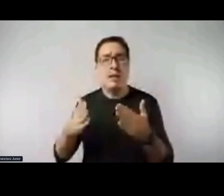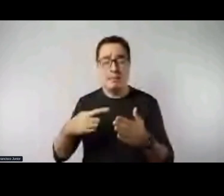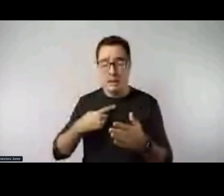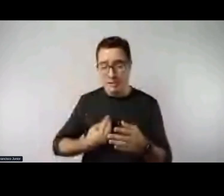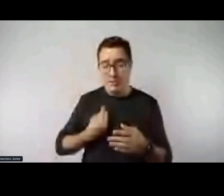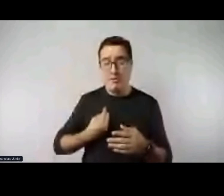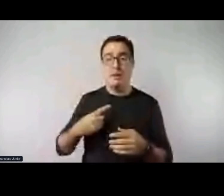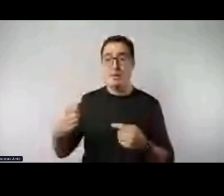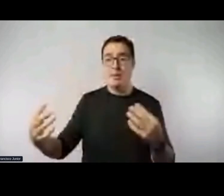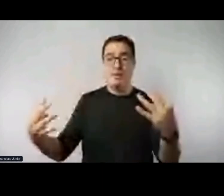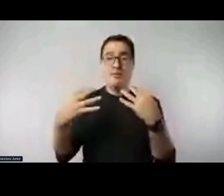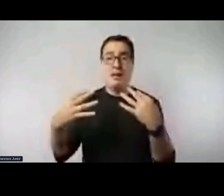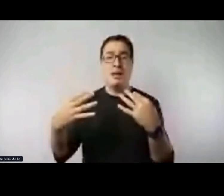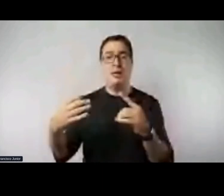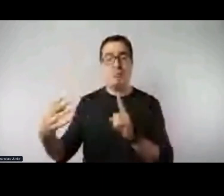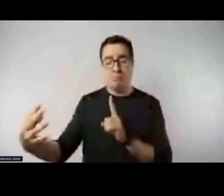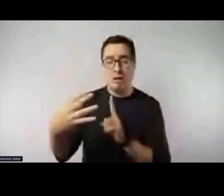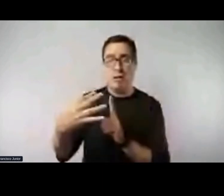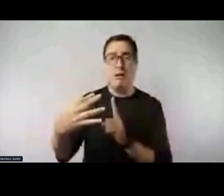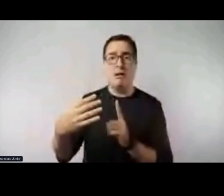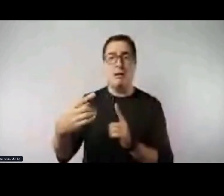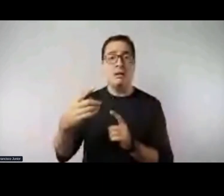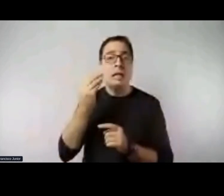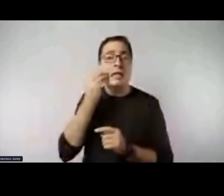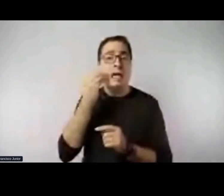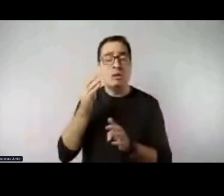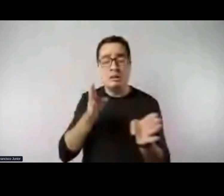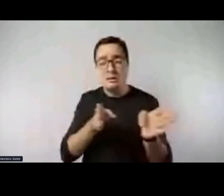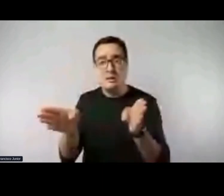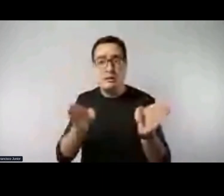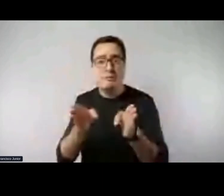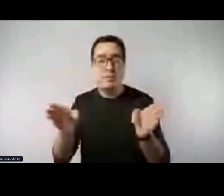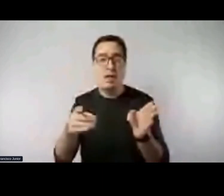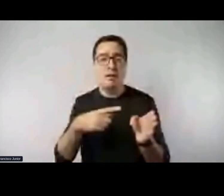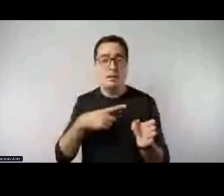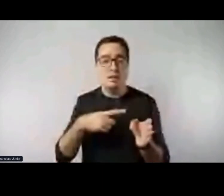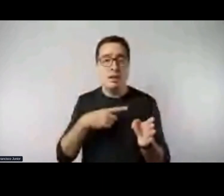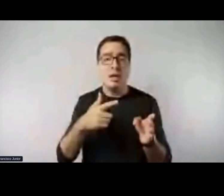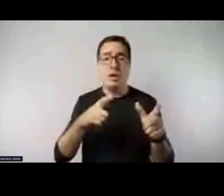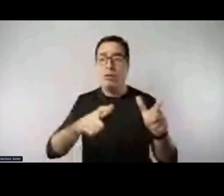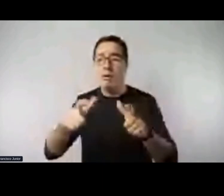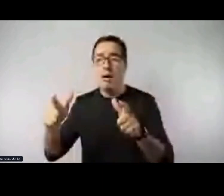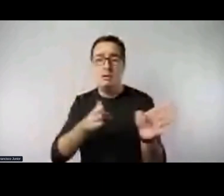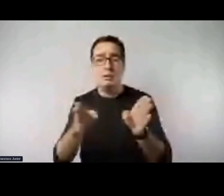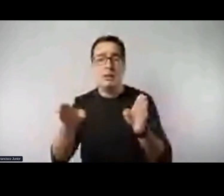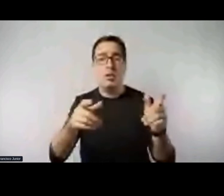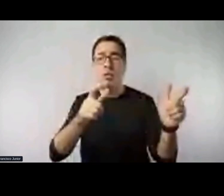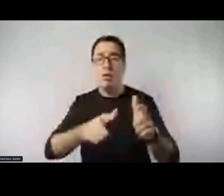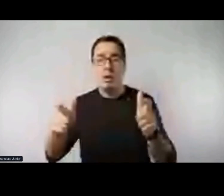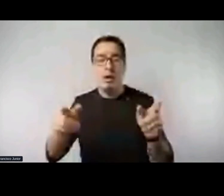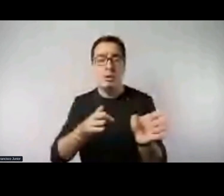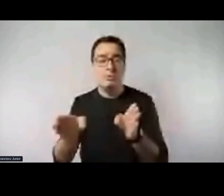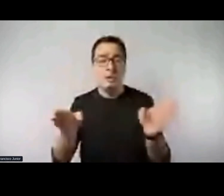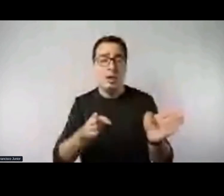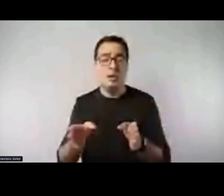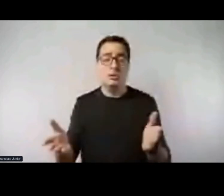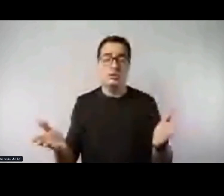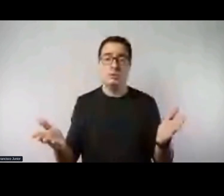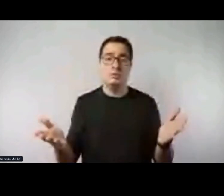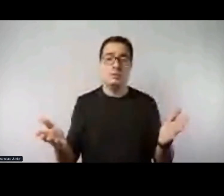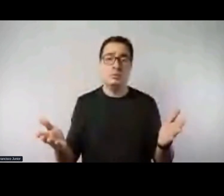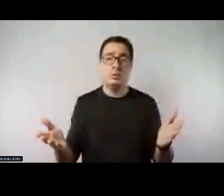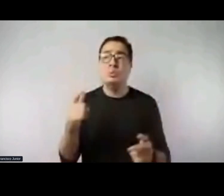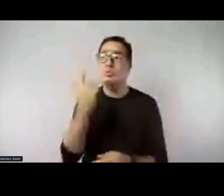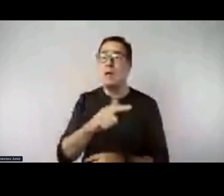e pedindo plataformas acessíveis, pedindo lugares que são mais acessíveis. Não